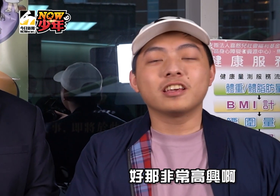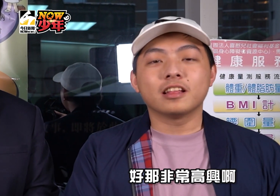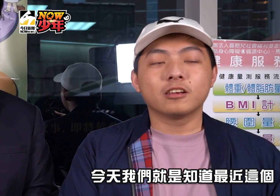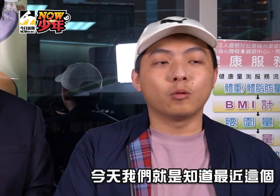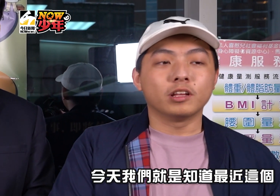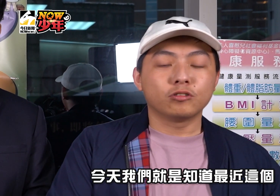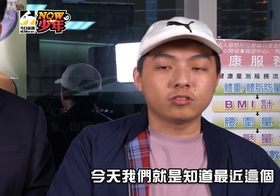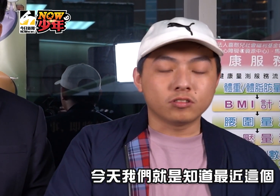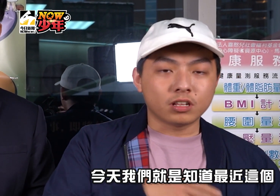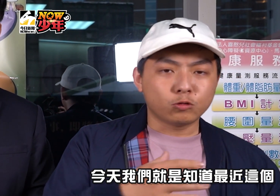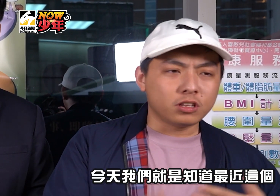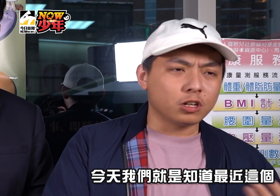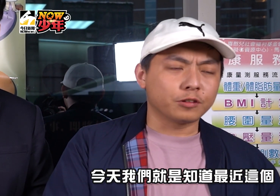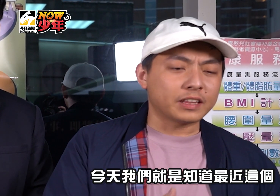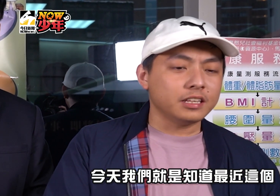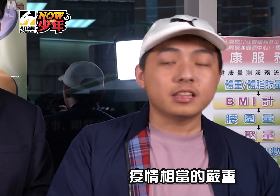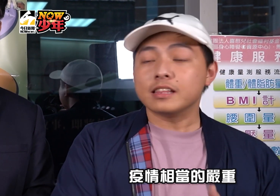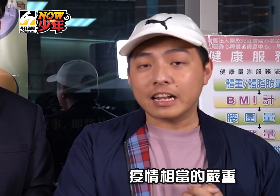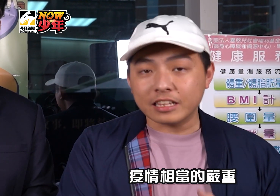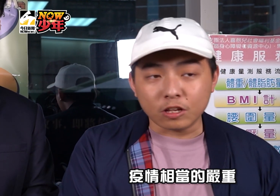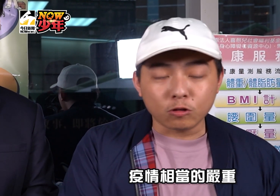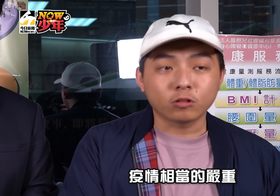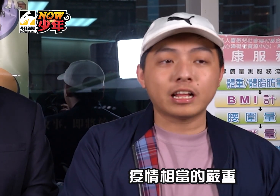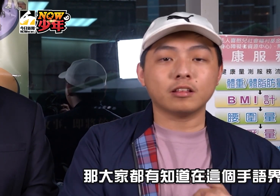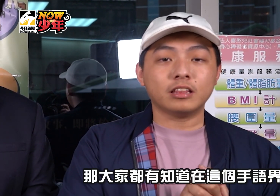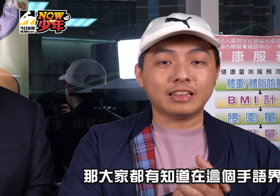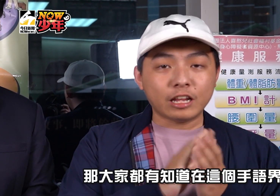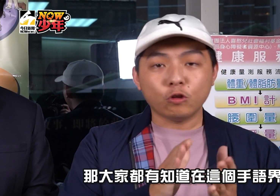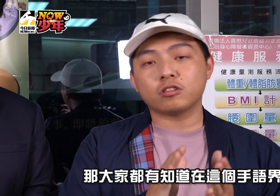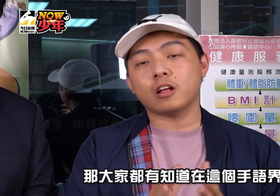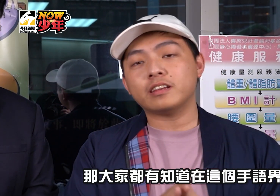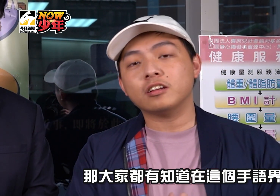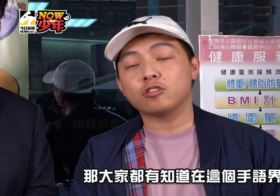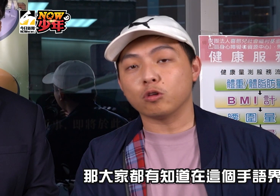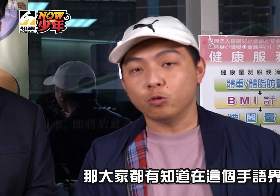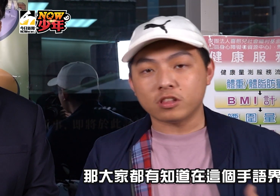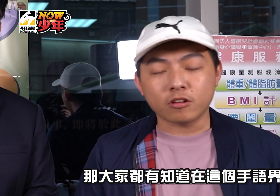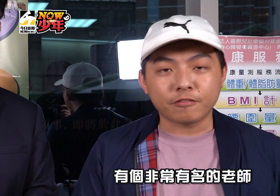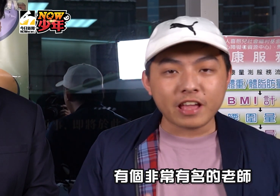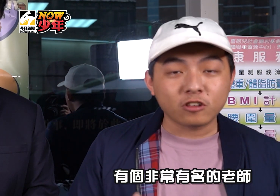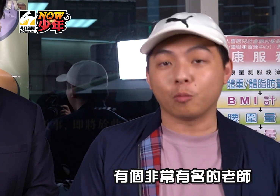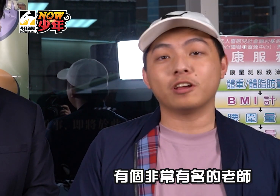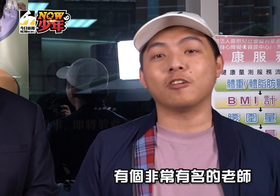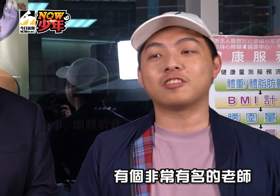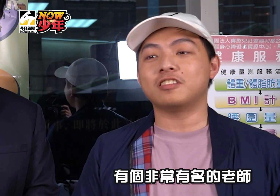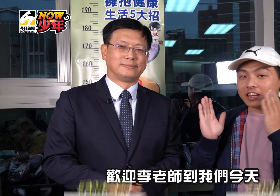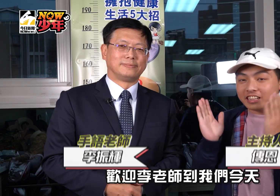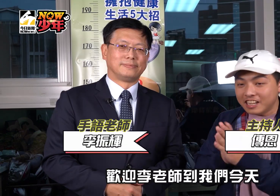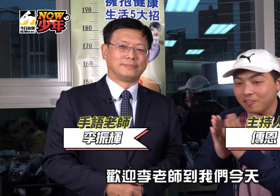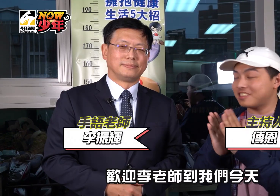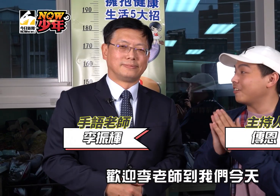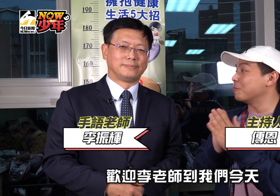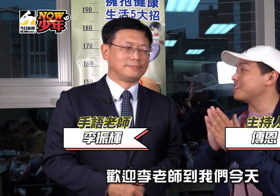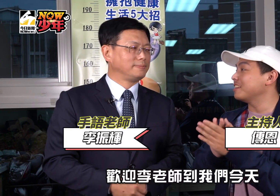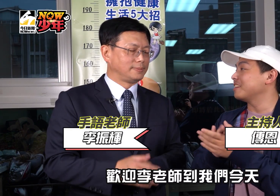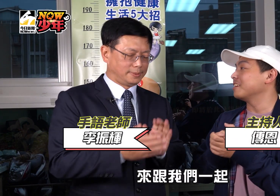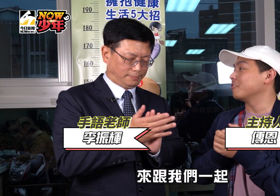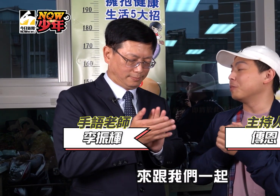高兴啊！今天我们就是知道最近这个疫情相当严重，那大家都有知道，在这个手语界有一个非常有名的老师，欢迎李老师到我们今天的跟我们一